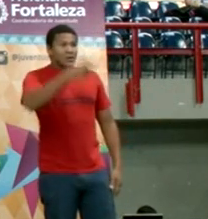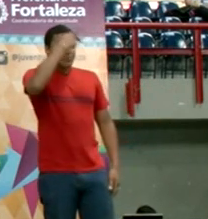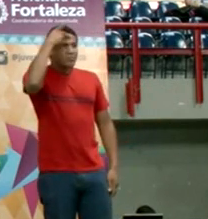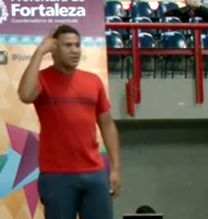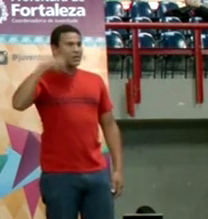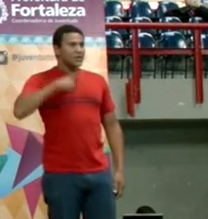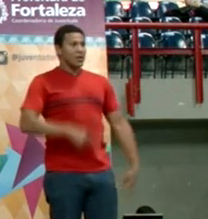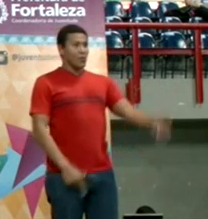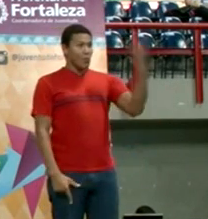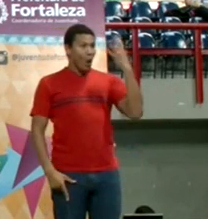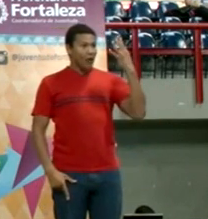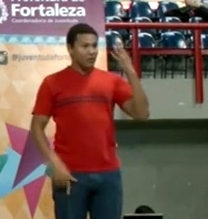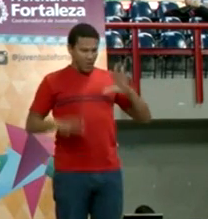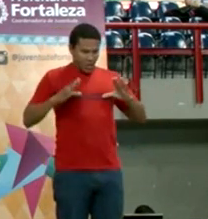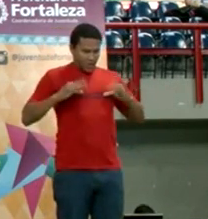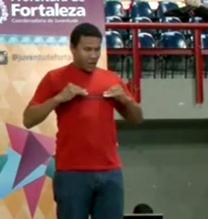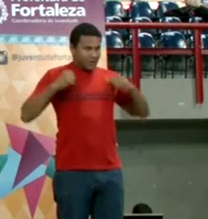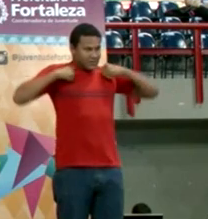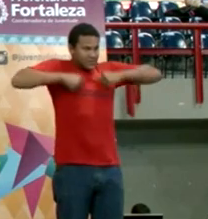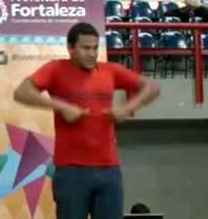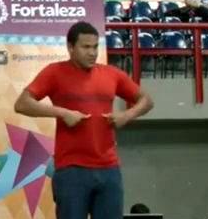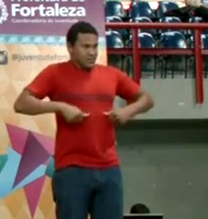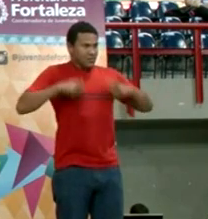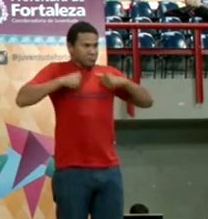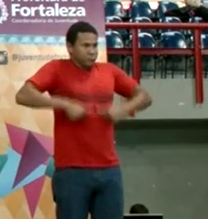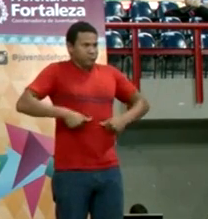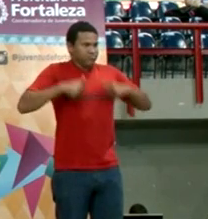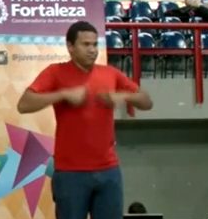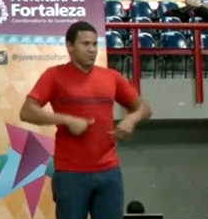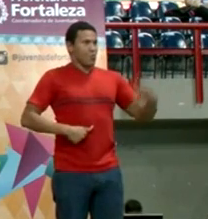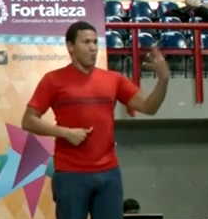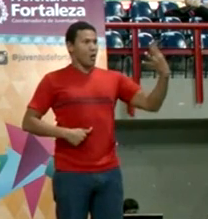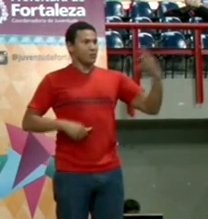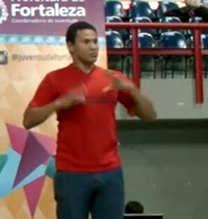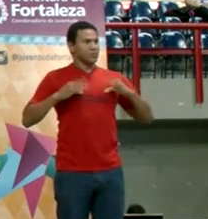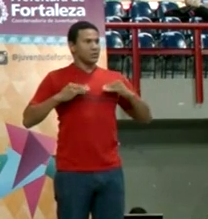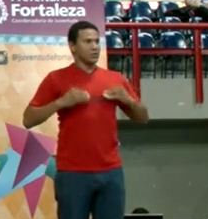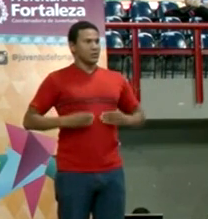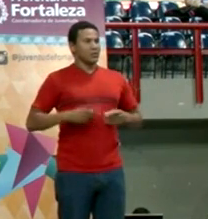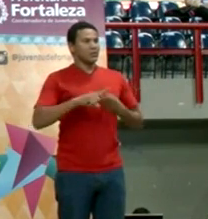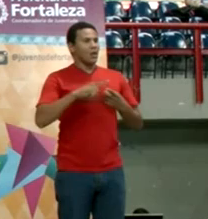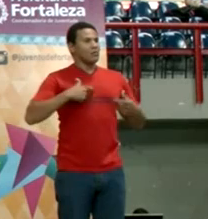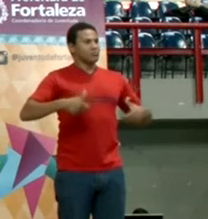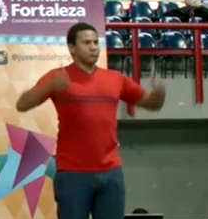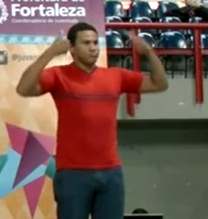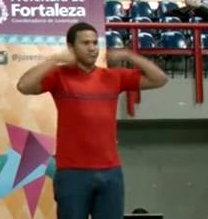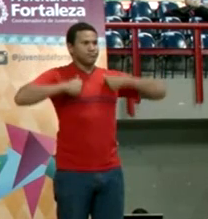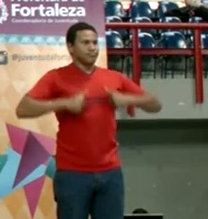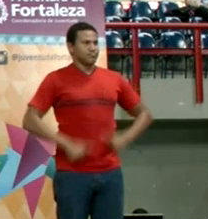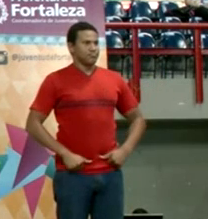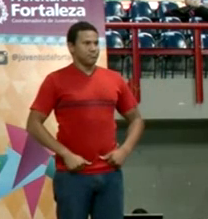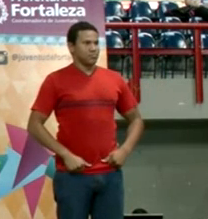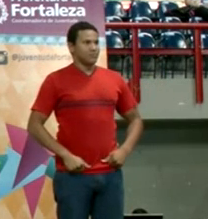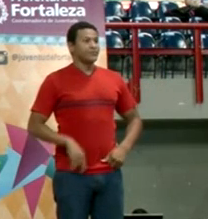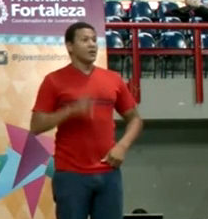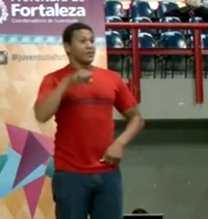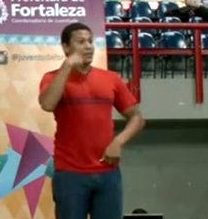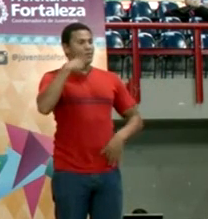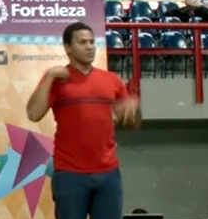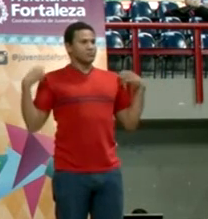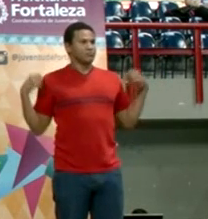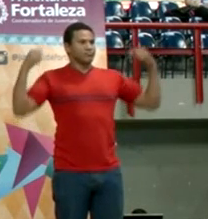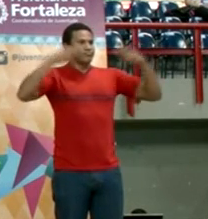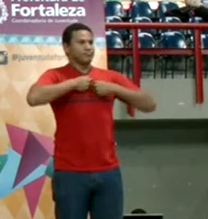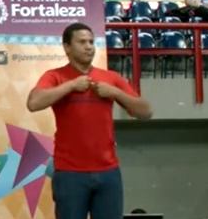4 coletes. Ele arranjou uma blusa à prova de bala, botaram uma blusa social à prova de